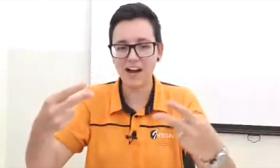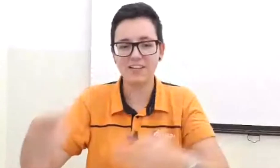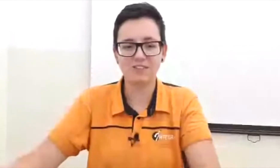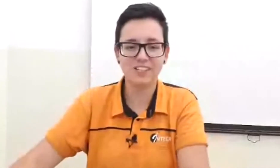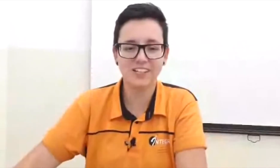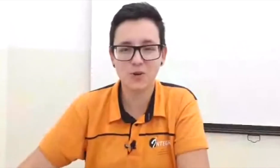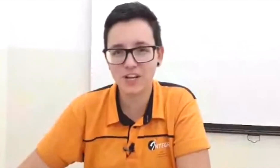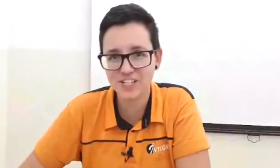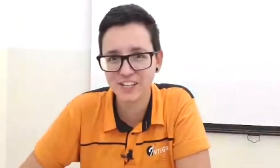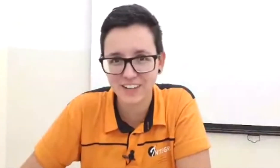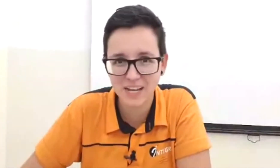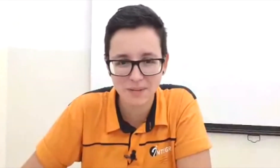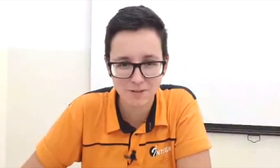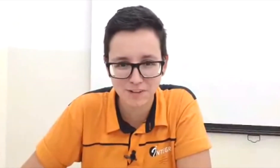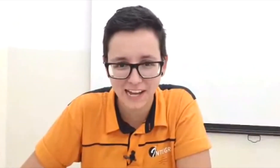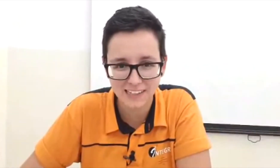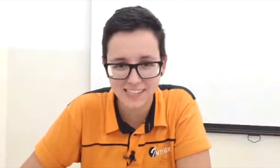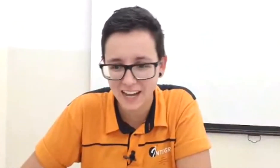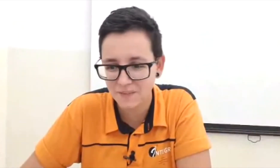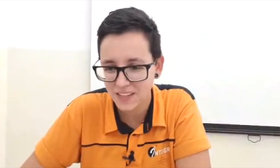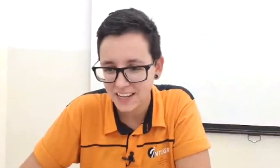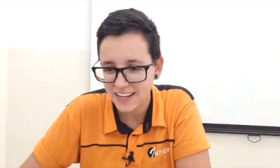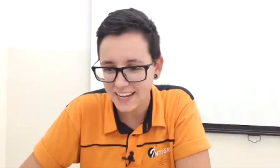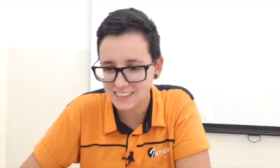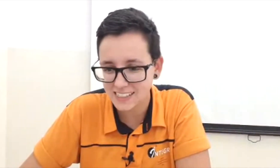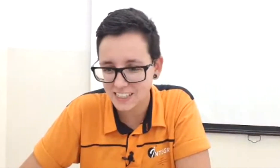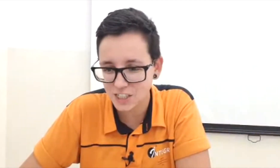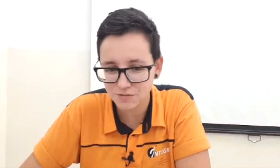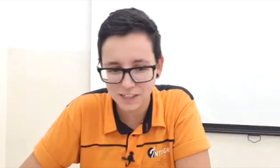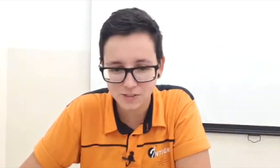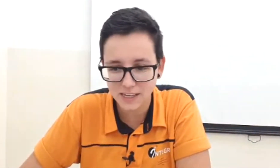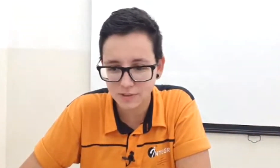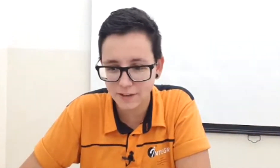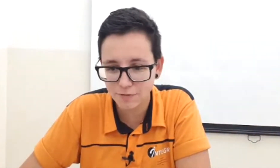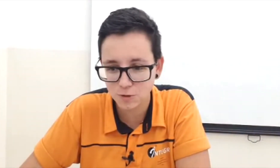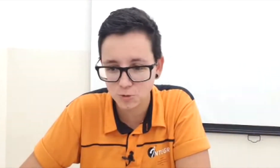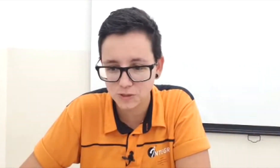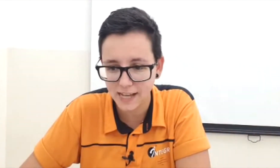vários. Corrigindo aqui a minha fala, tá? É assim que a gente faz o sinal de frutas.